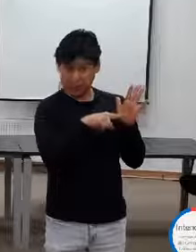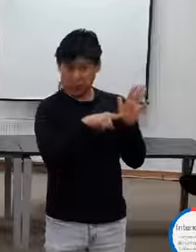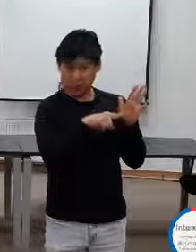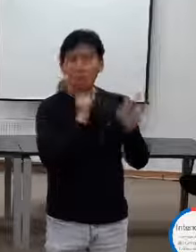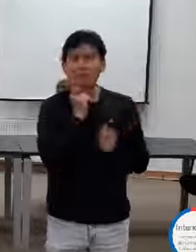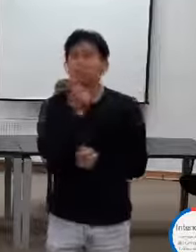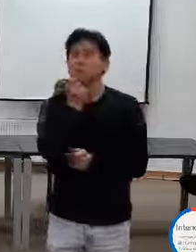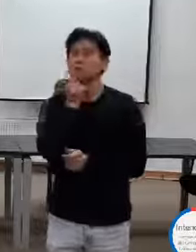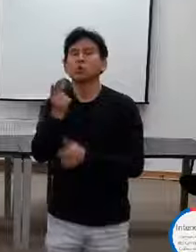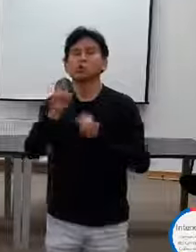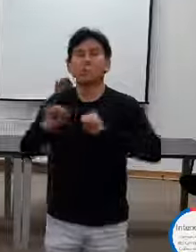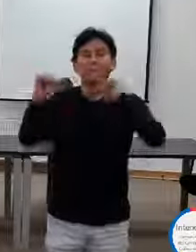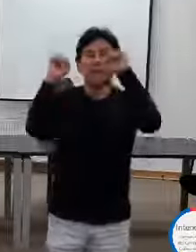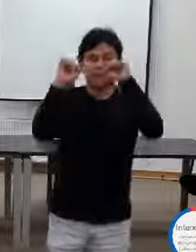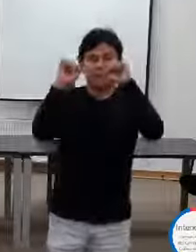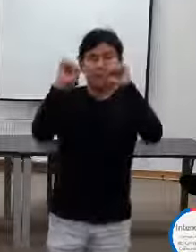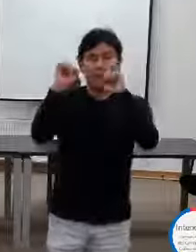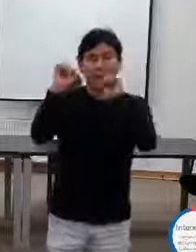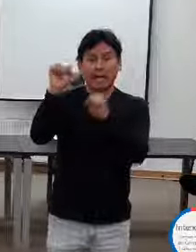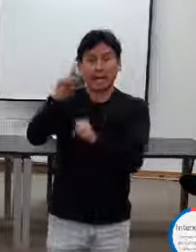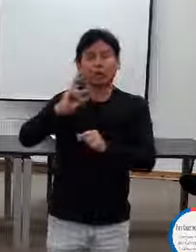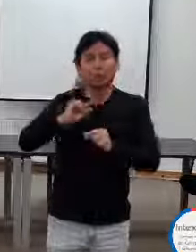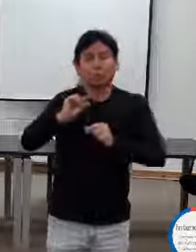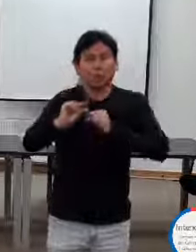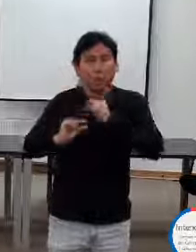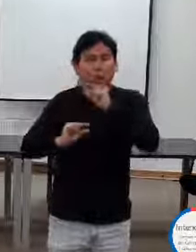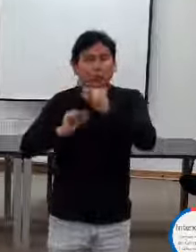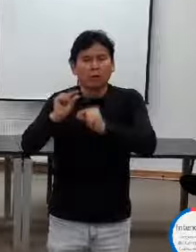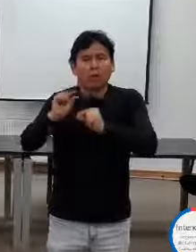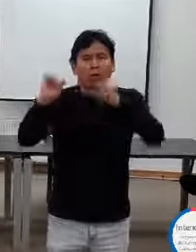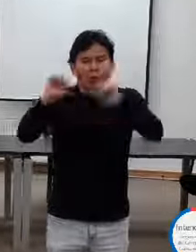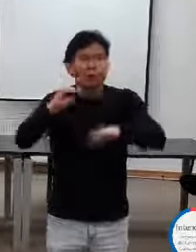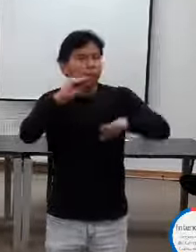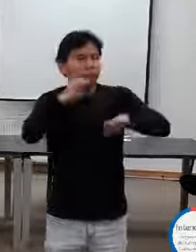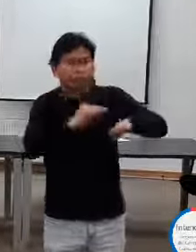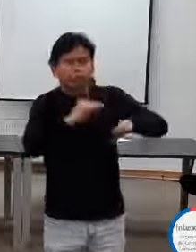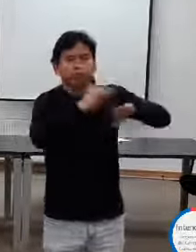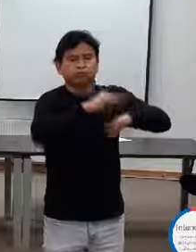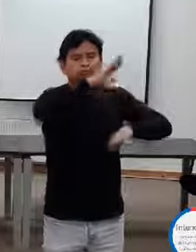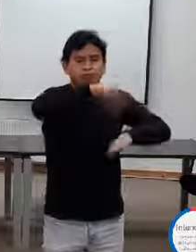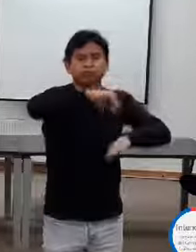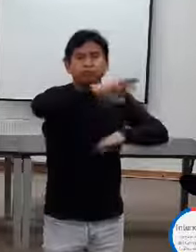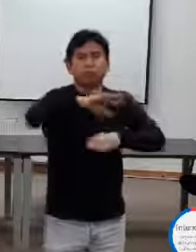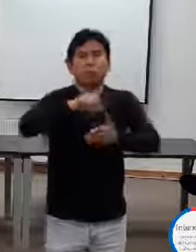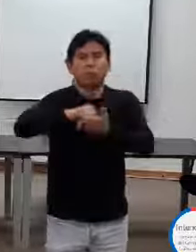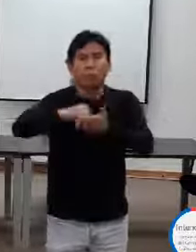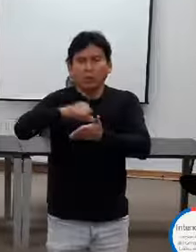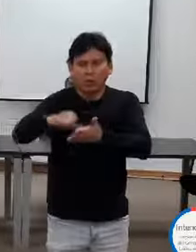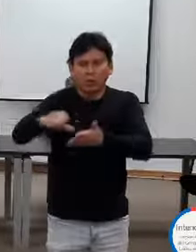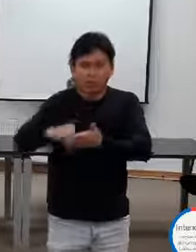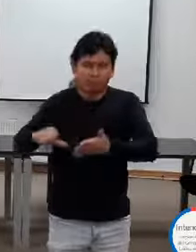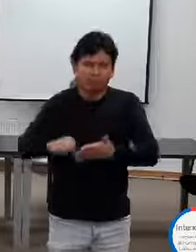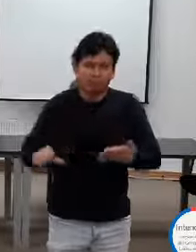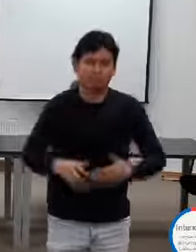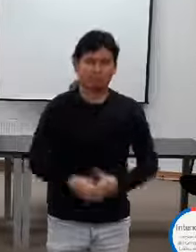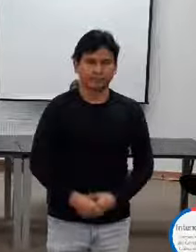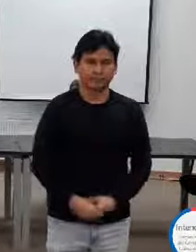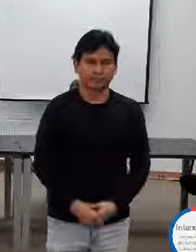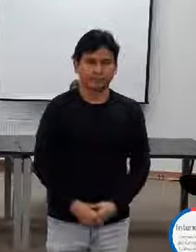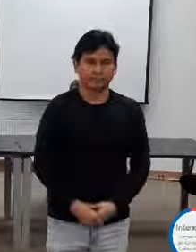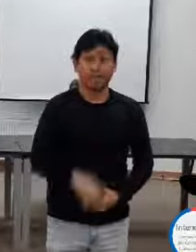son informados a la Fiscalía. Por lo tanto, paulatinamente, van a ir siendo citados y aplicadas las multas por parte de Fiscalía.